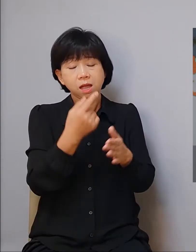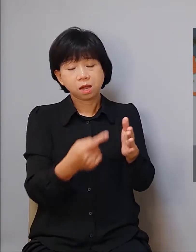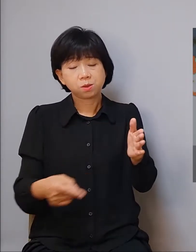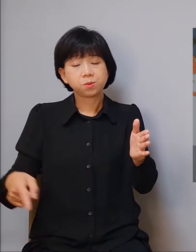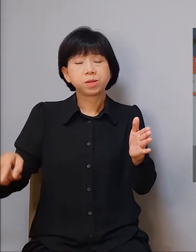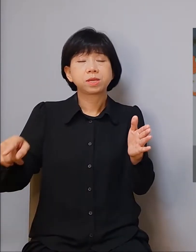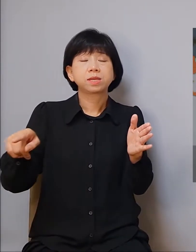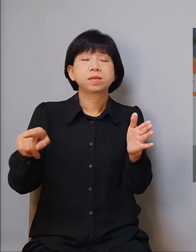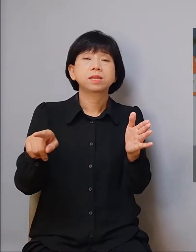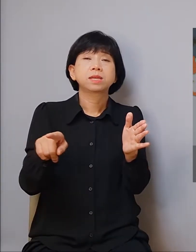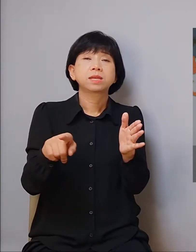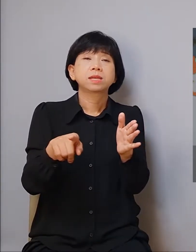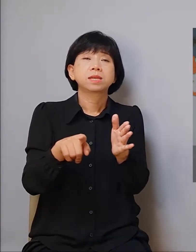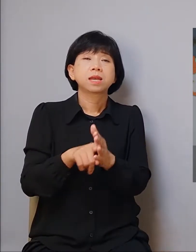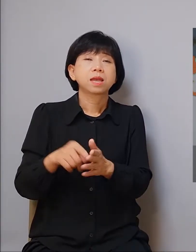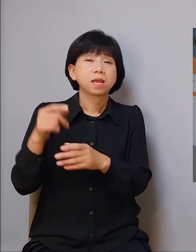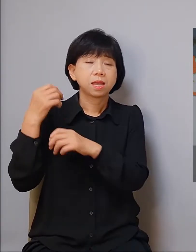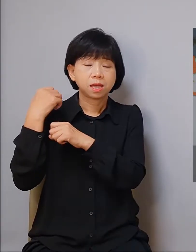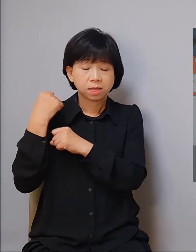날